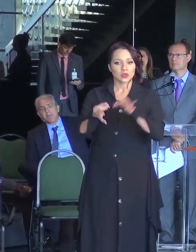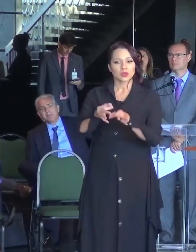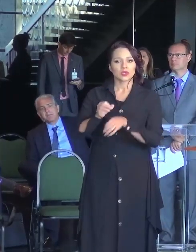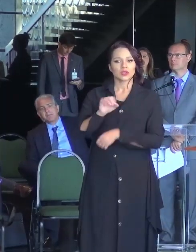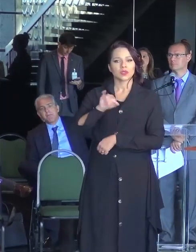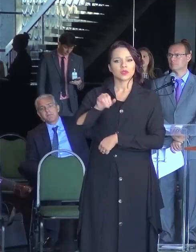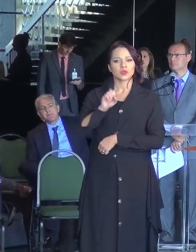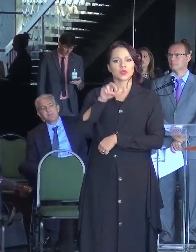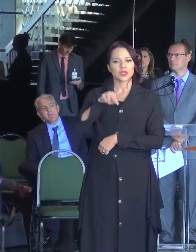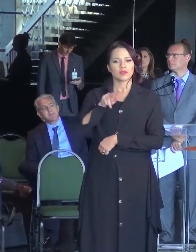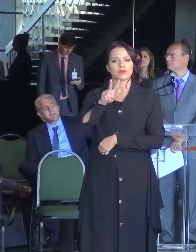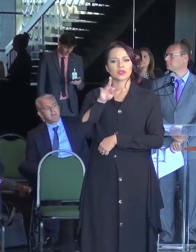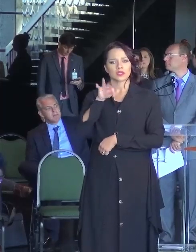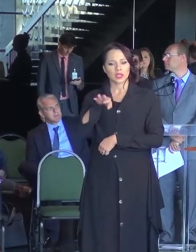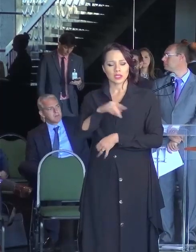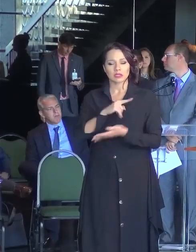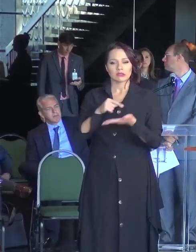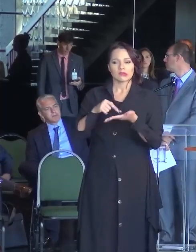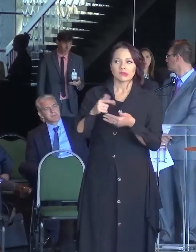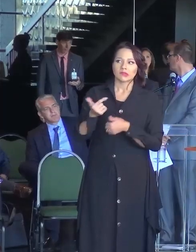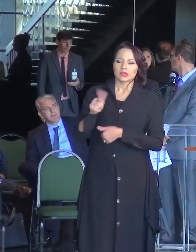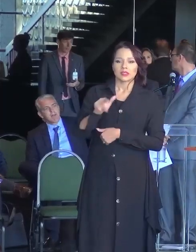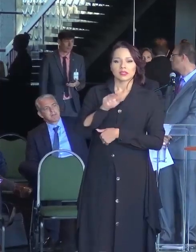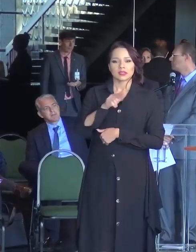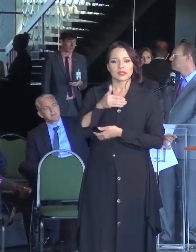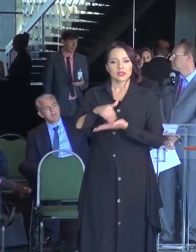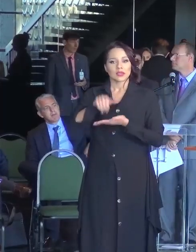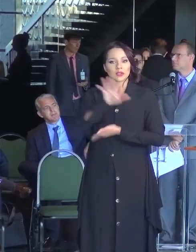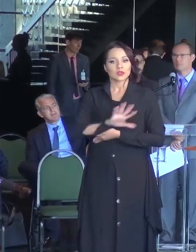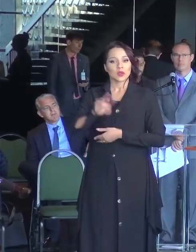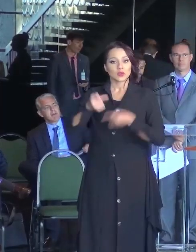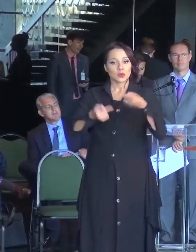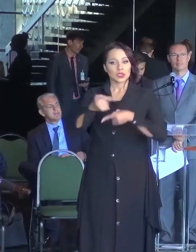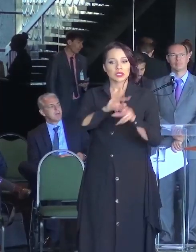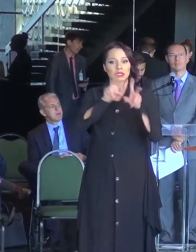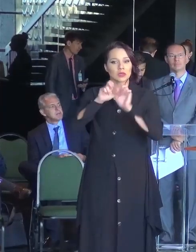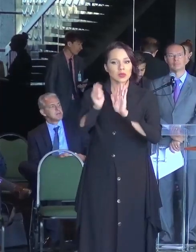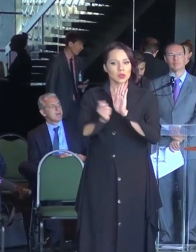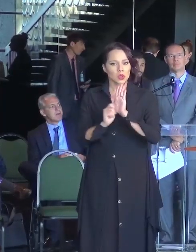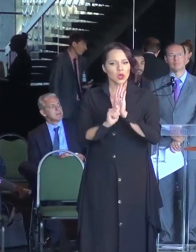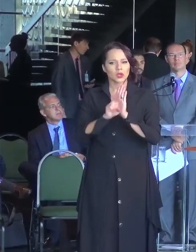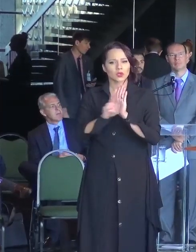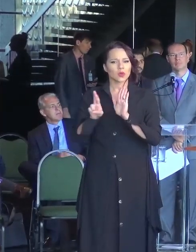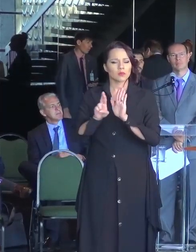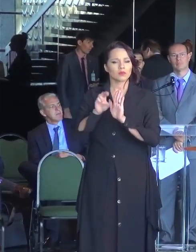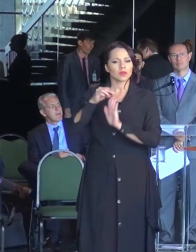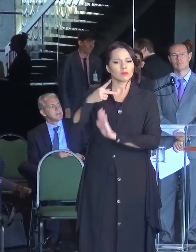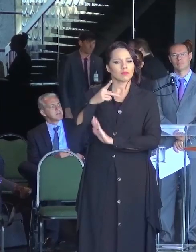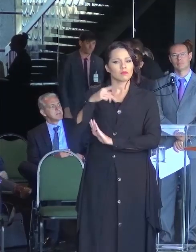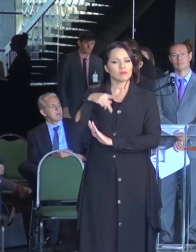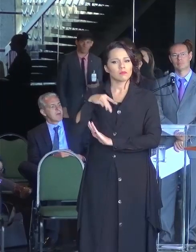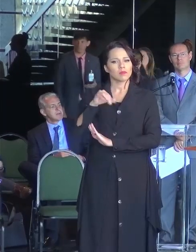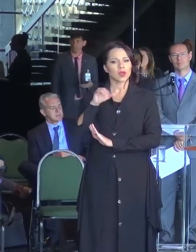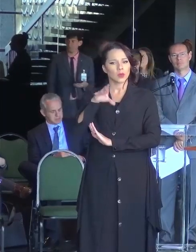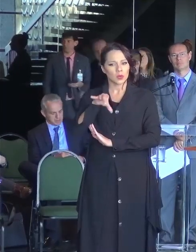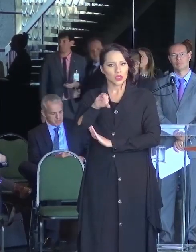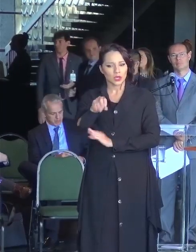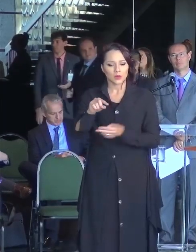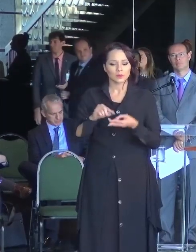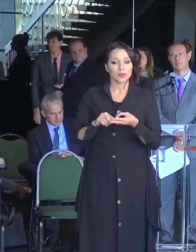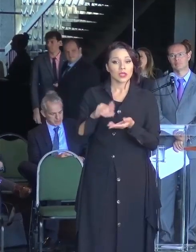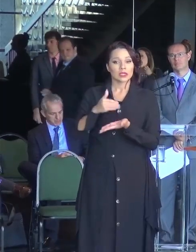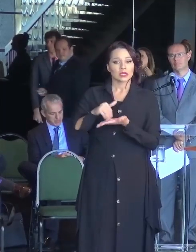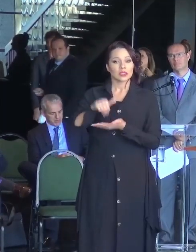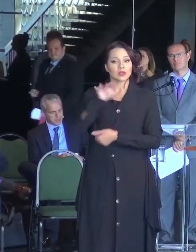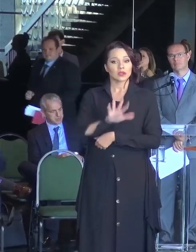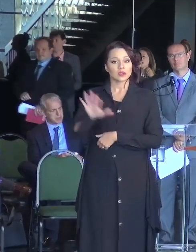Vicente Santini, o secretário nacional de Políticas sobre Drogas, doutor Paulo Maiorino, secretário nacional de Segurança Pública,